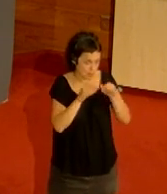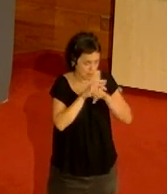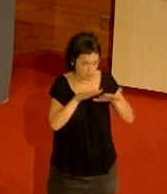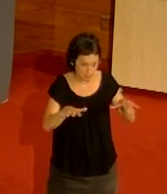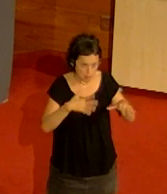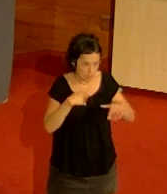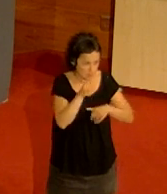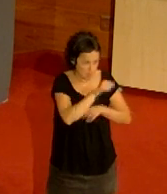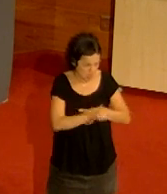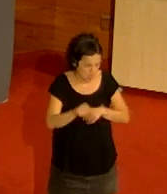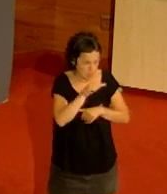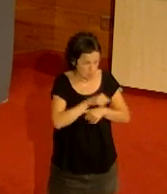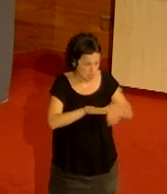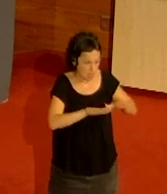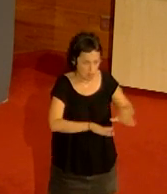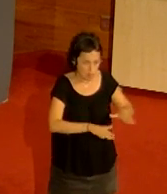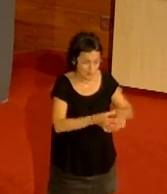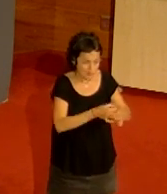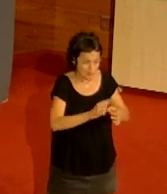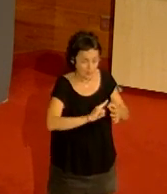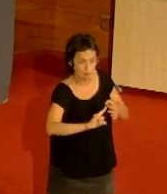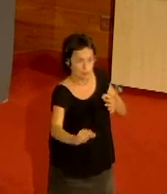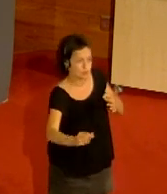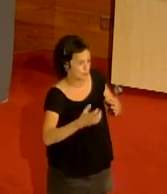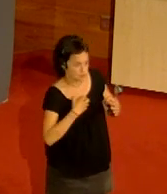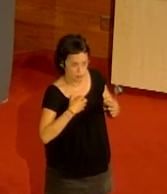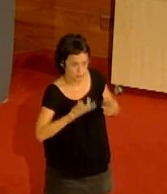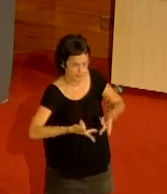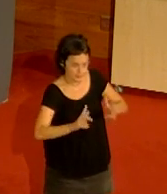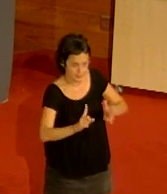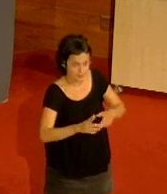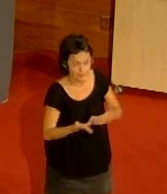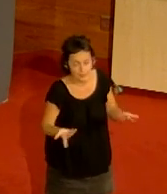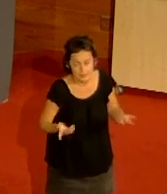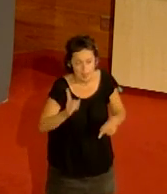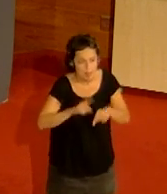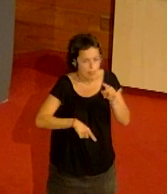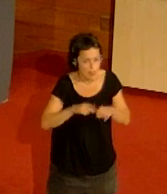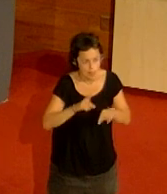y meses y no se dejaba salir de las islas. Bueno, pues al final es la arbitrariedad. No hay, o sea,